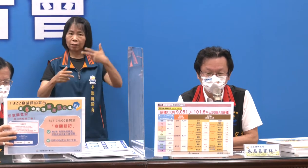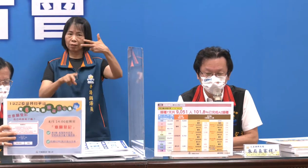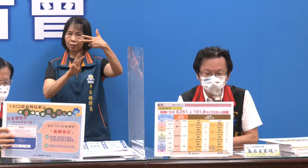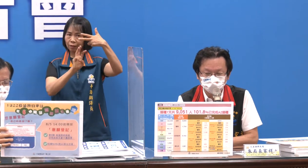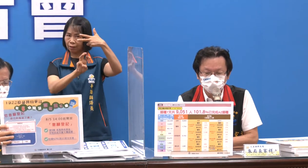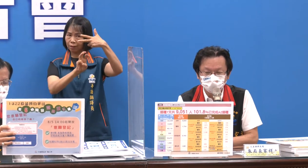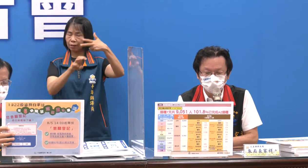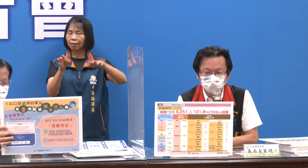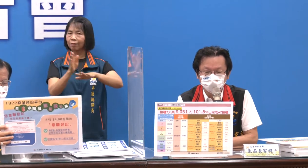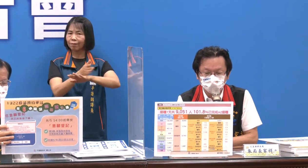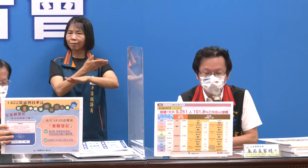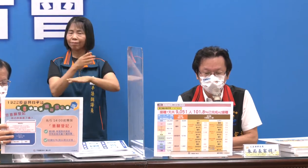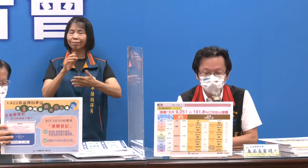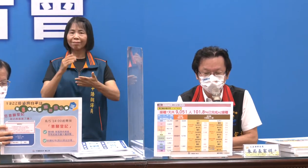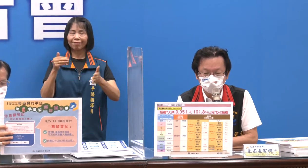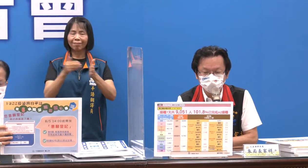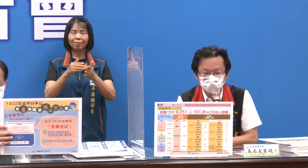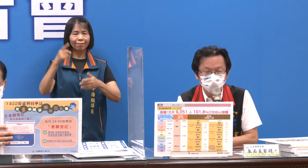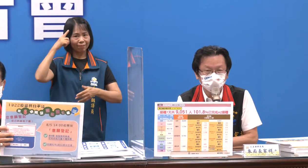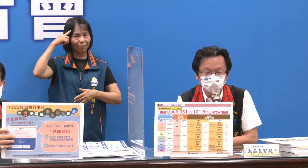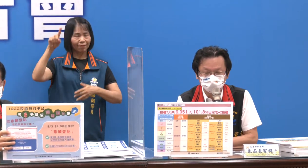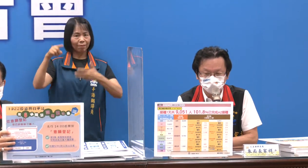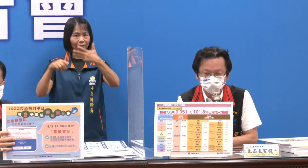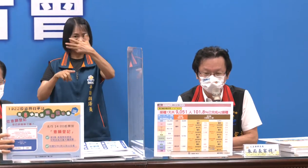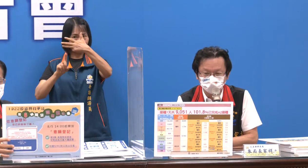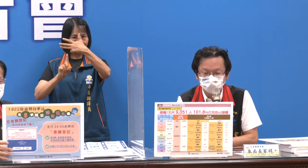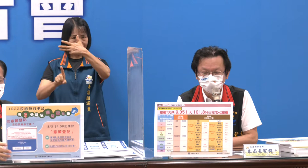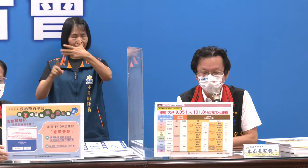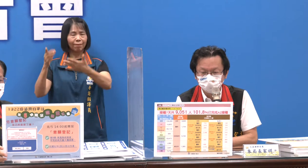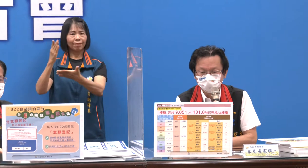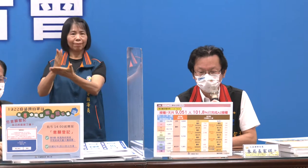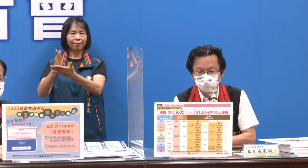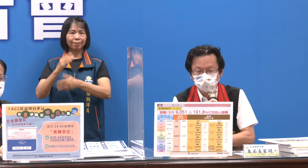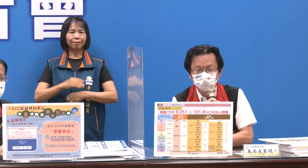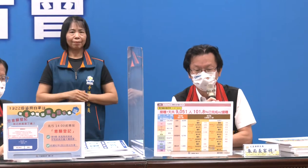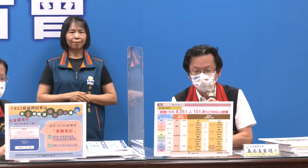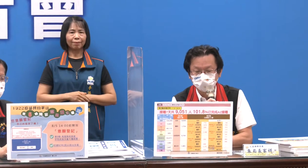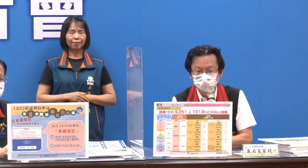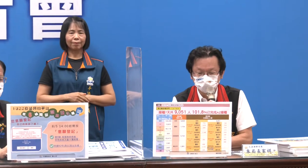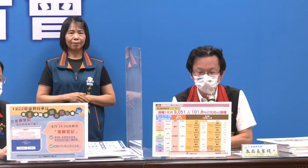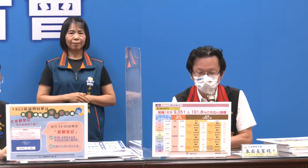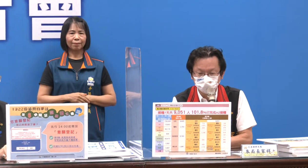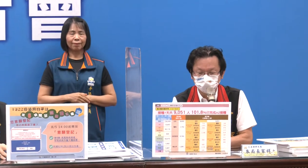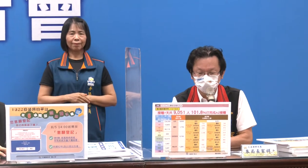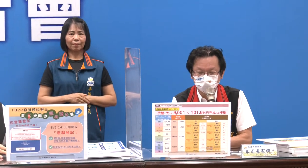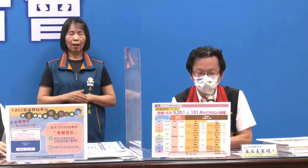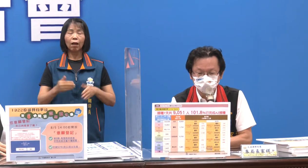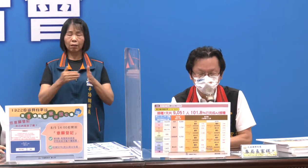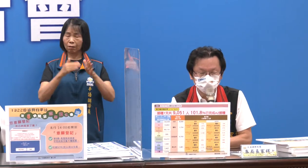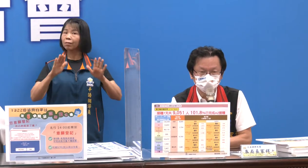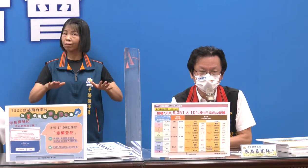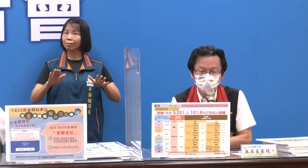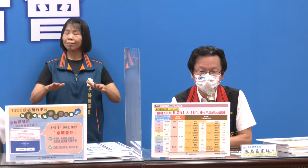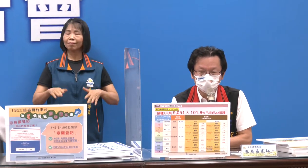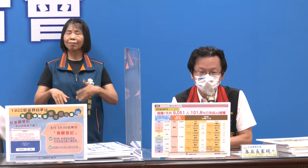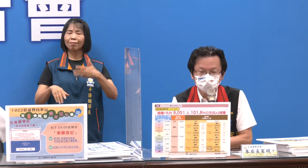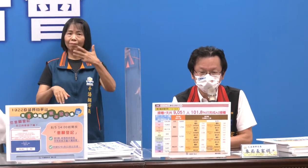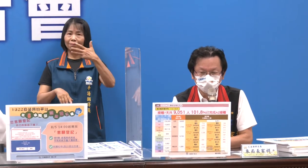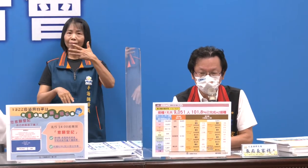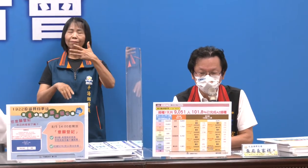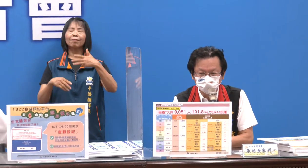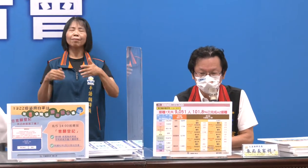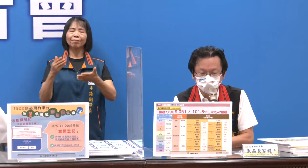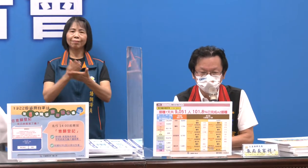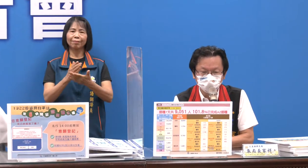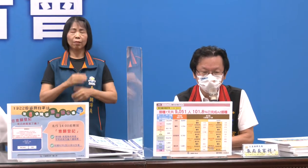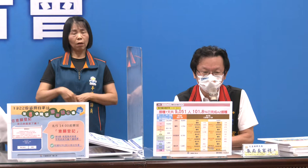十号开始到明天啊八月六号截止哈。那到今天八月六号截止。那到